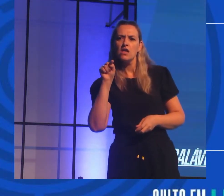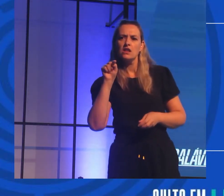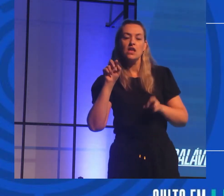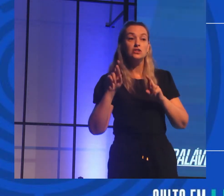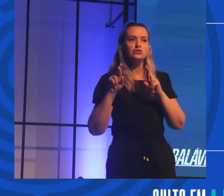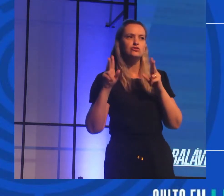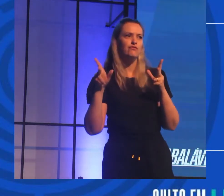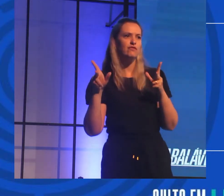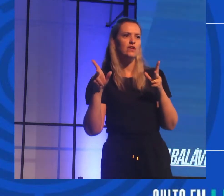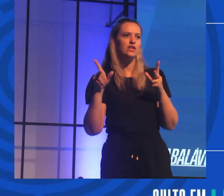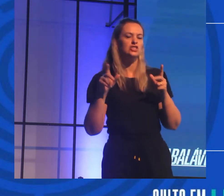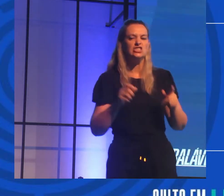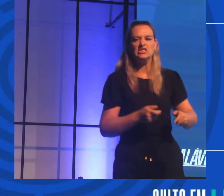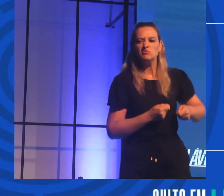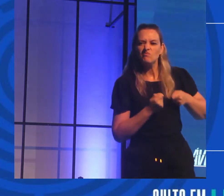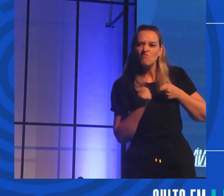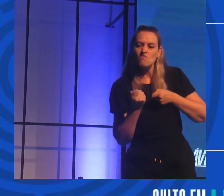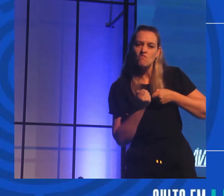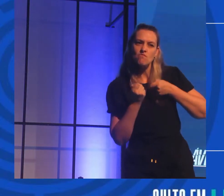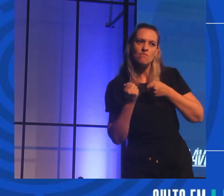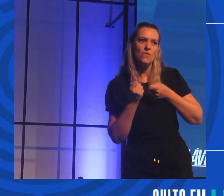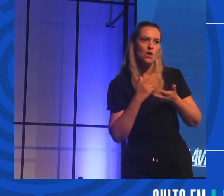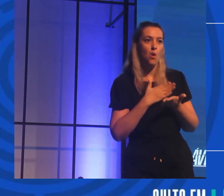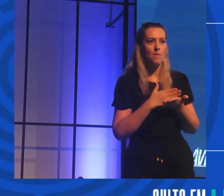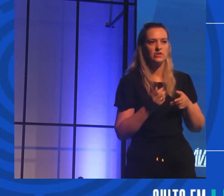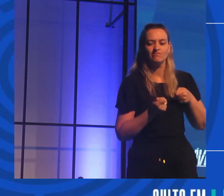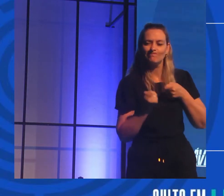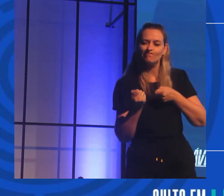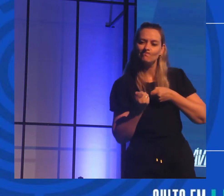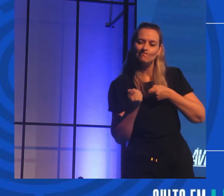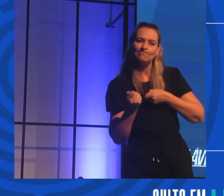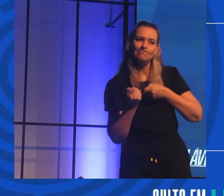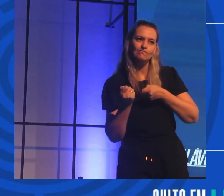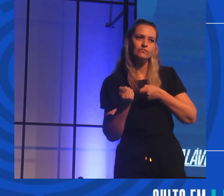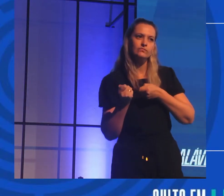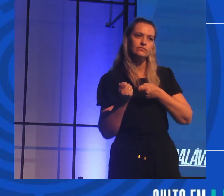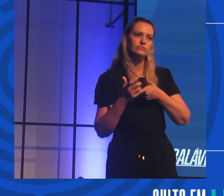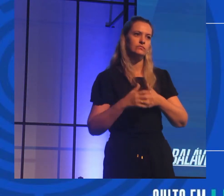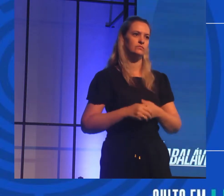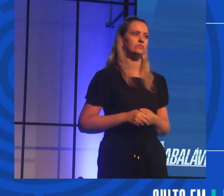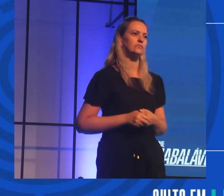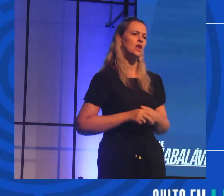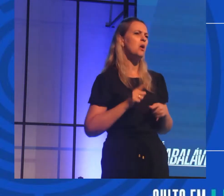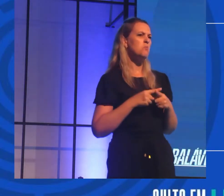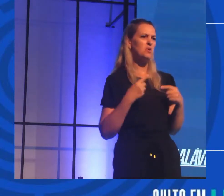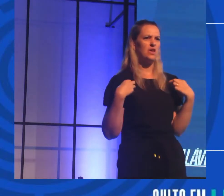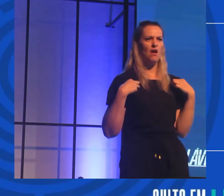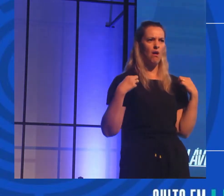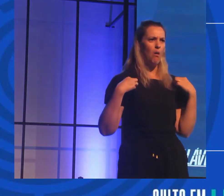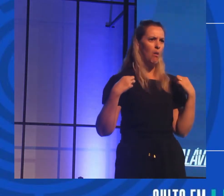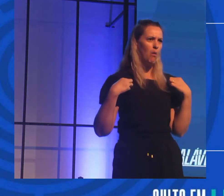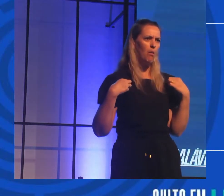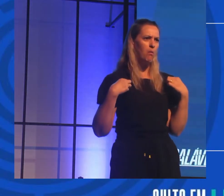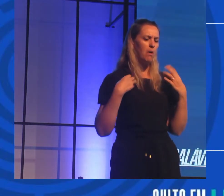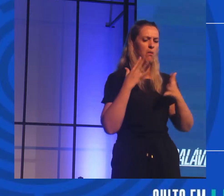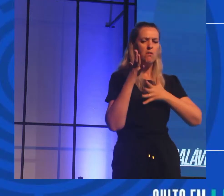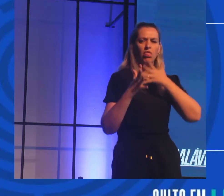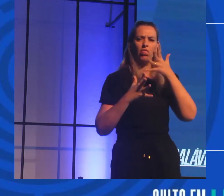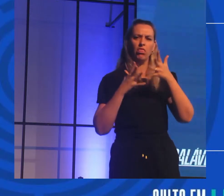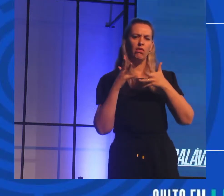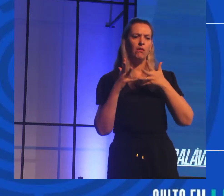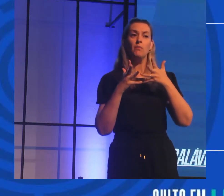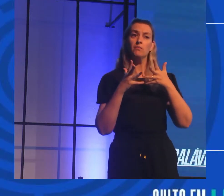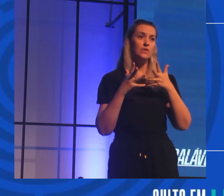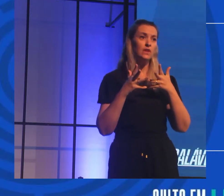nossa vestimenta, não por causa do nosso linguajar, não por causa de qualquer outra coisa, mas porque de fato temos as qualidades